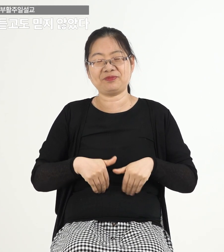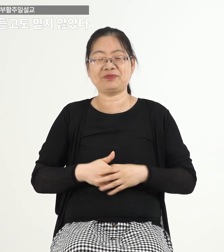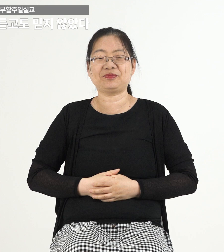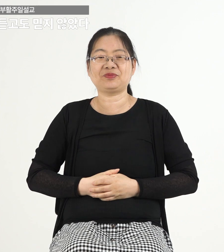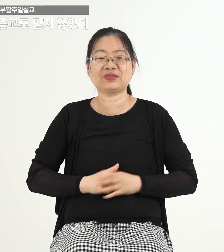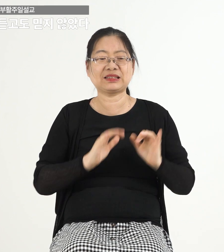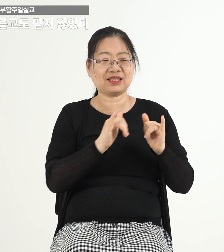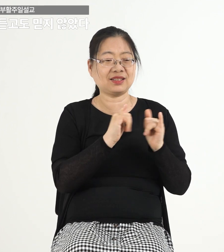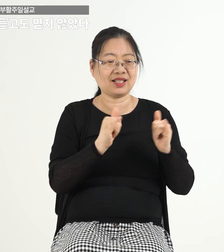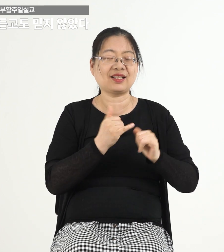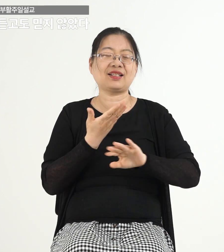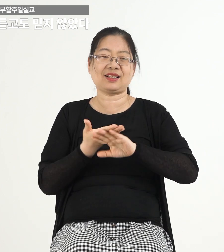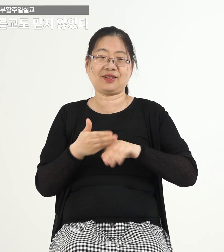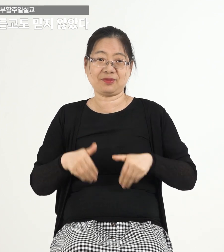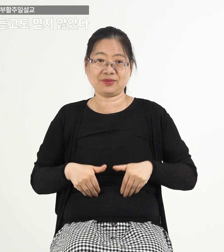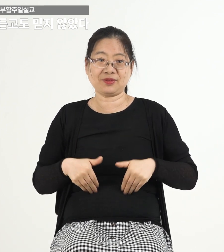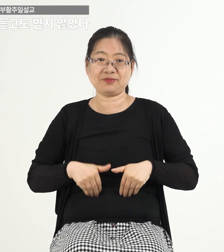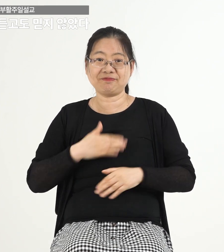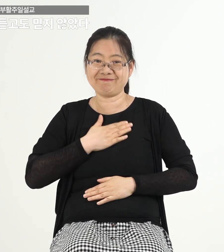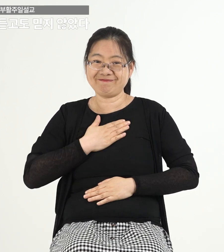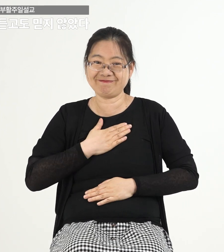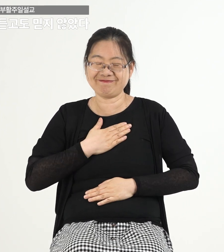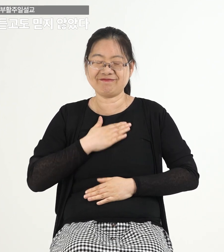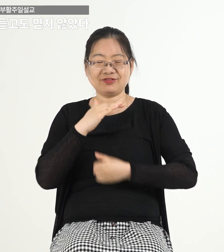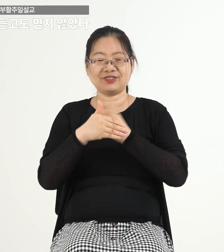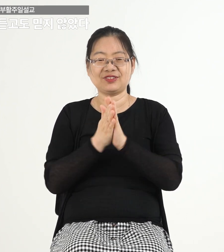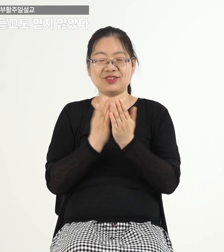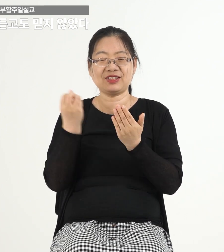자, 성경을 좀 다시 한번 보십시다.